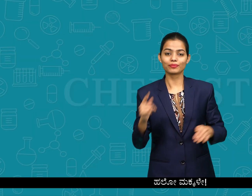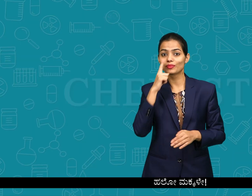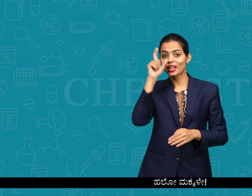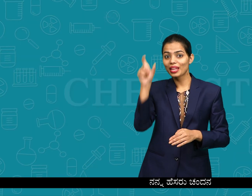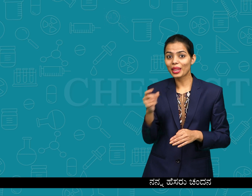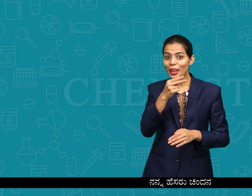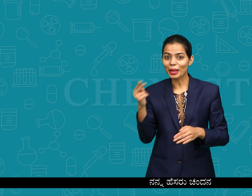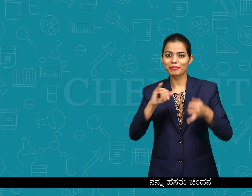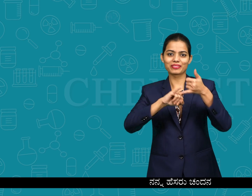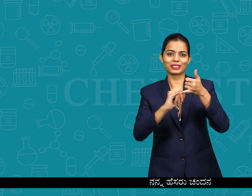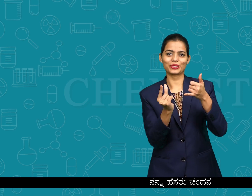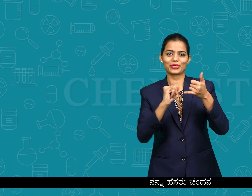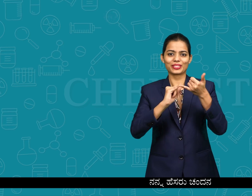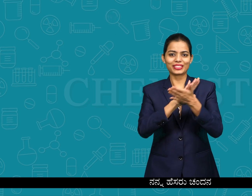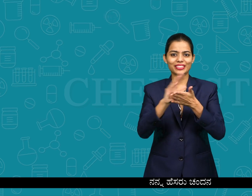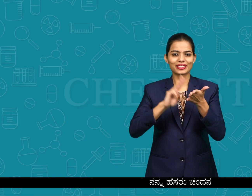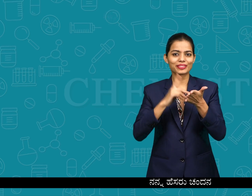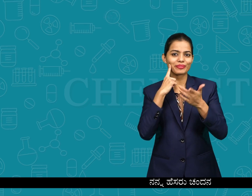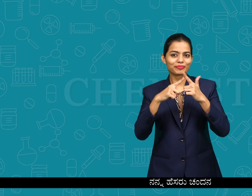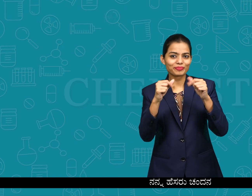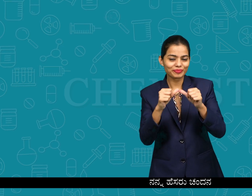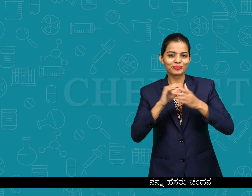ಹಲೋ ಮಕ್ಕಳೇ, ನನ್ನ ಹೆಸರು ಚಂದನ.